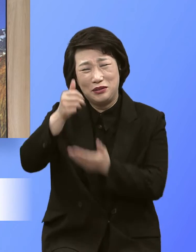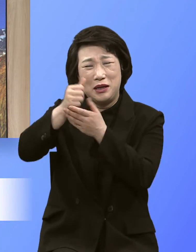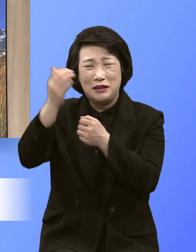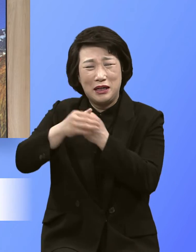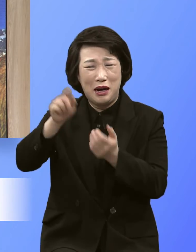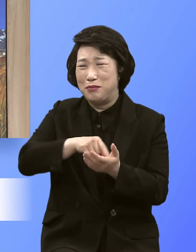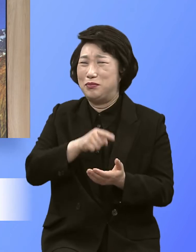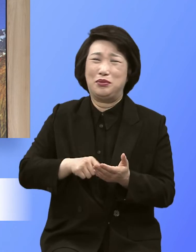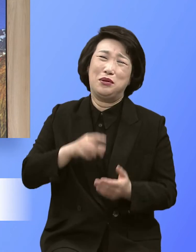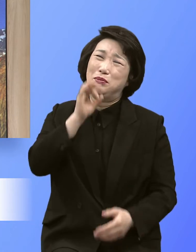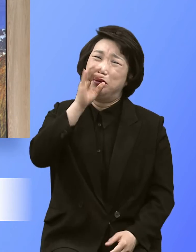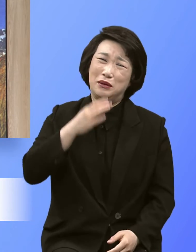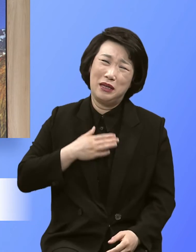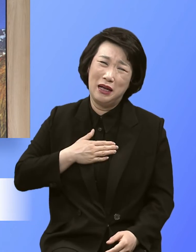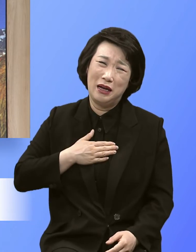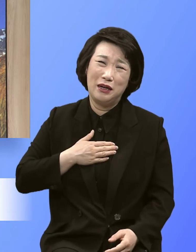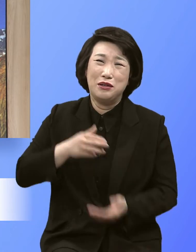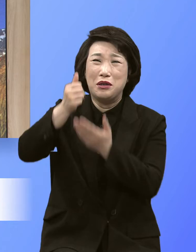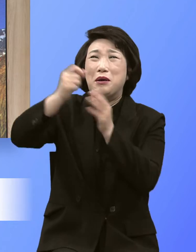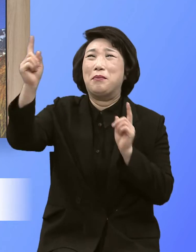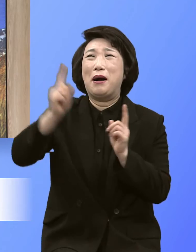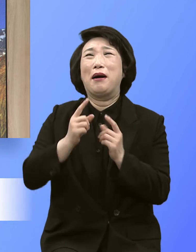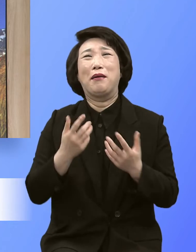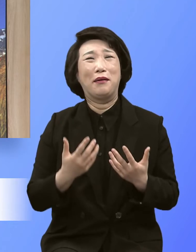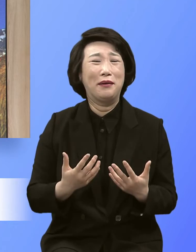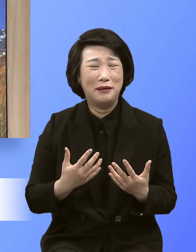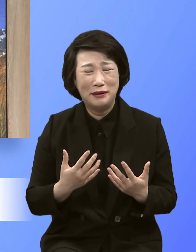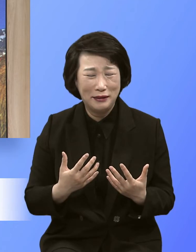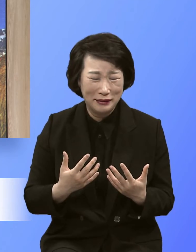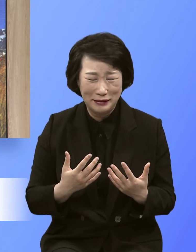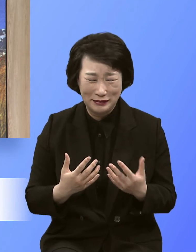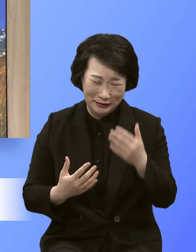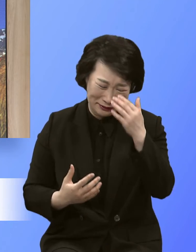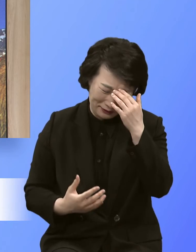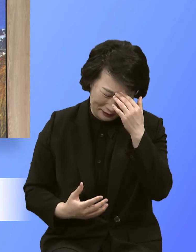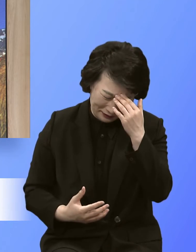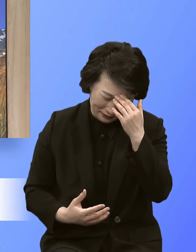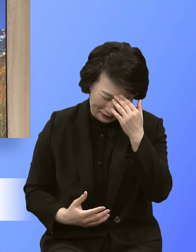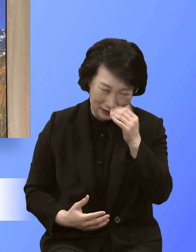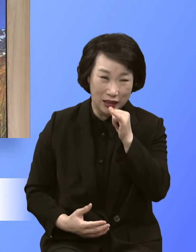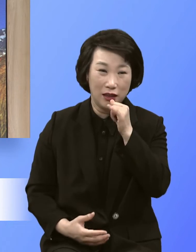내가 주님을 어떻게 만날 수 있을까? 라고 생각할 때